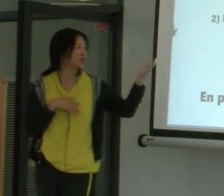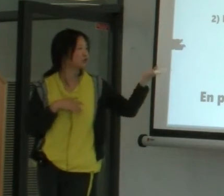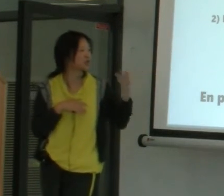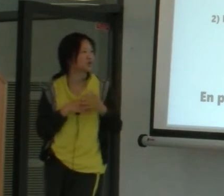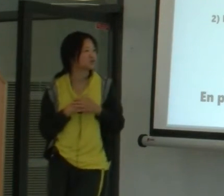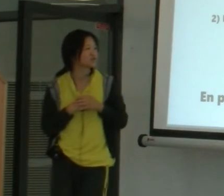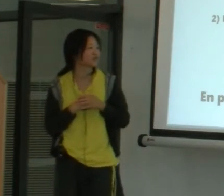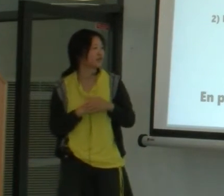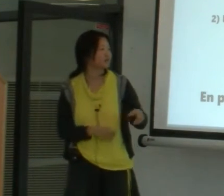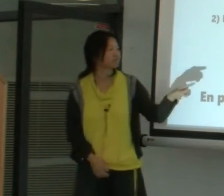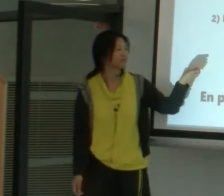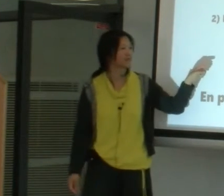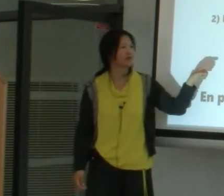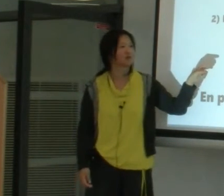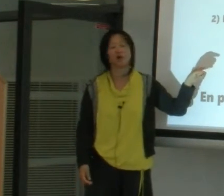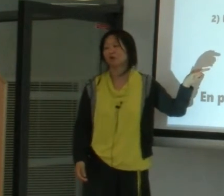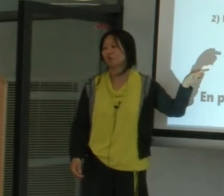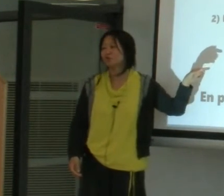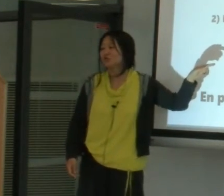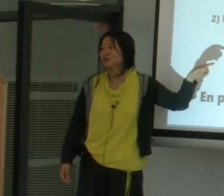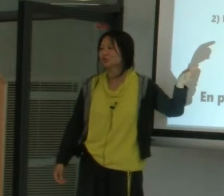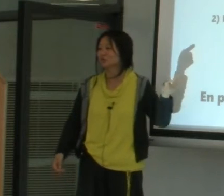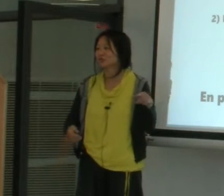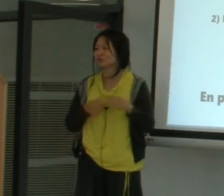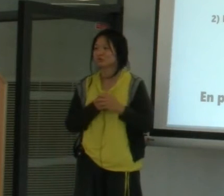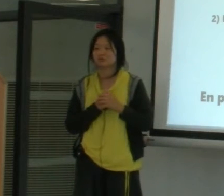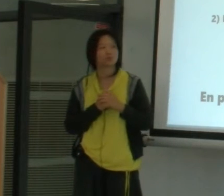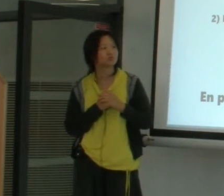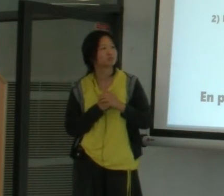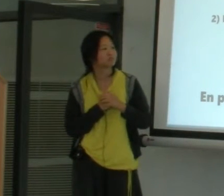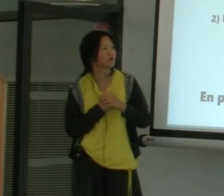Et après, donc, il y a plein de choses à faire. Ben, communiquer autour de vous.